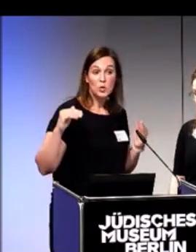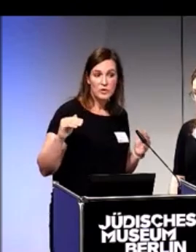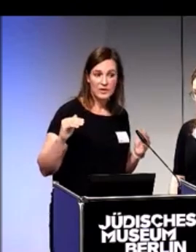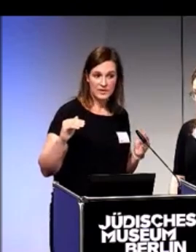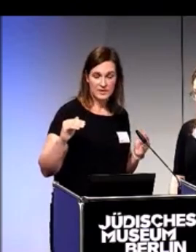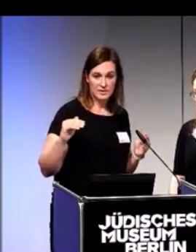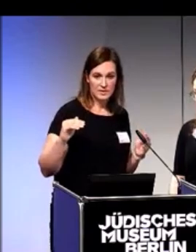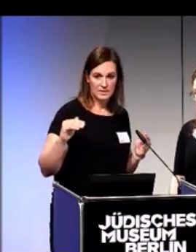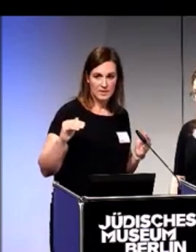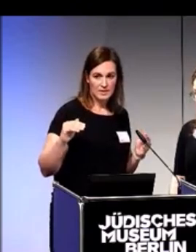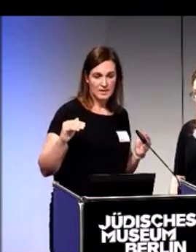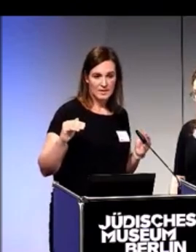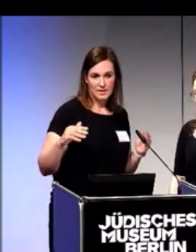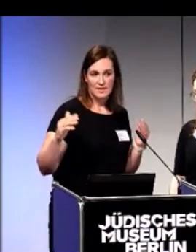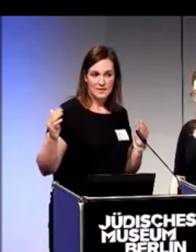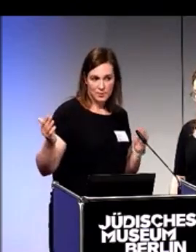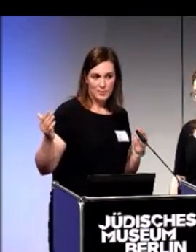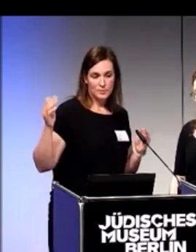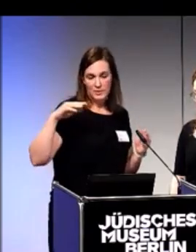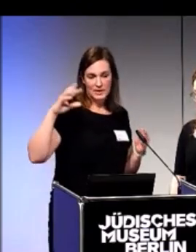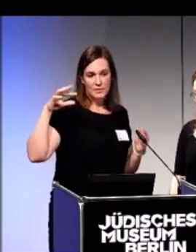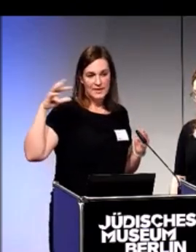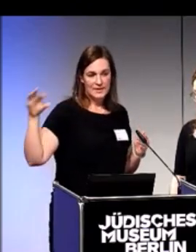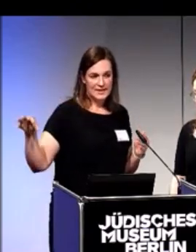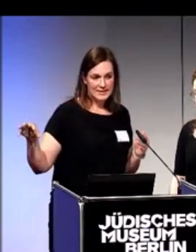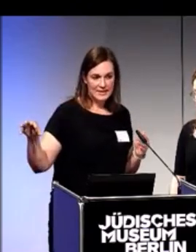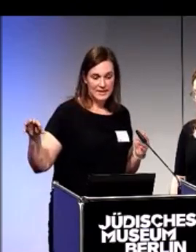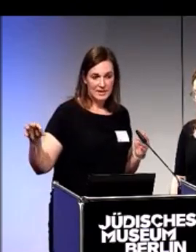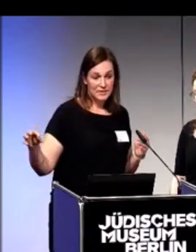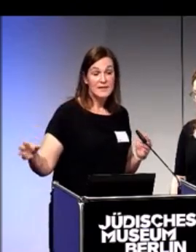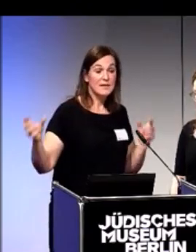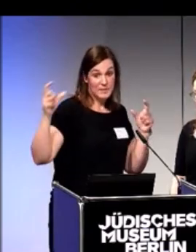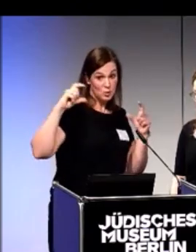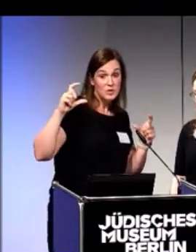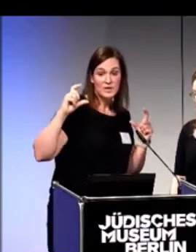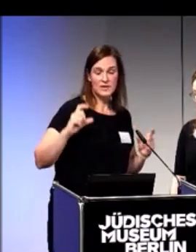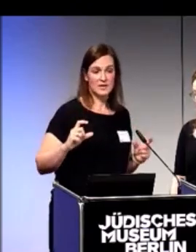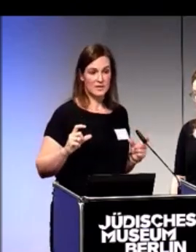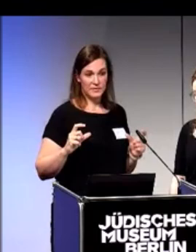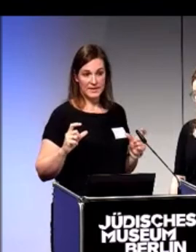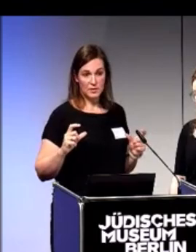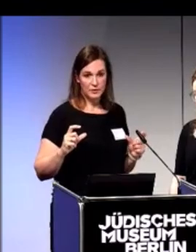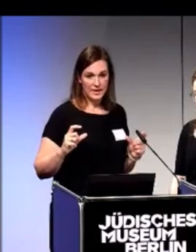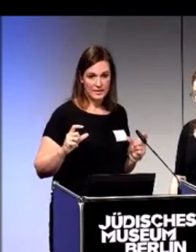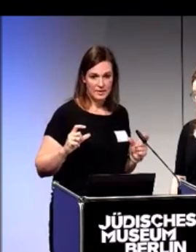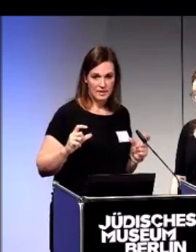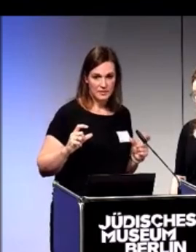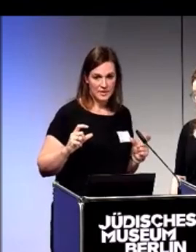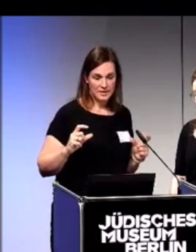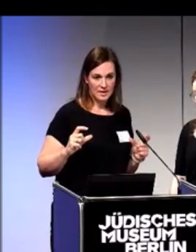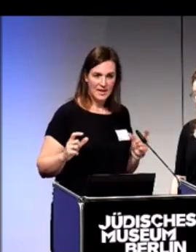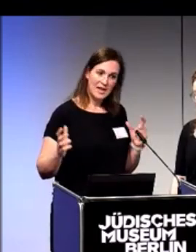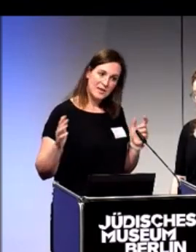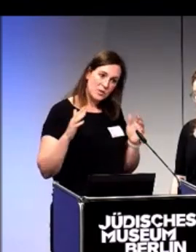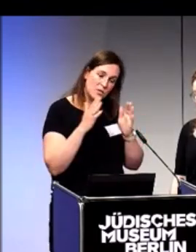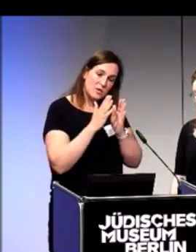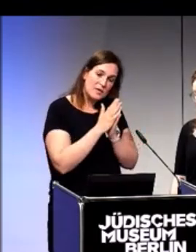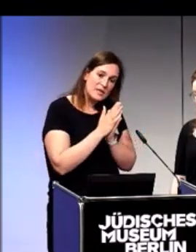mit Untertitel, für den vielleicht DGS gar nicht relevant ist. Aber der Untertitel ist vielleicht auch für einige relevant. Also ist unsere